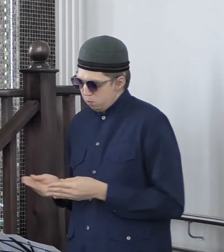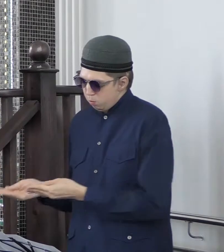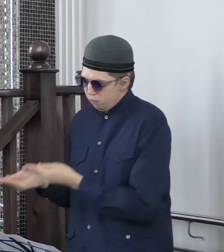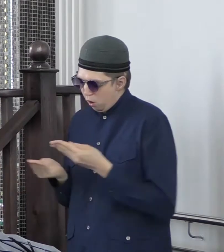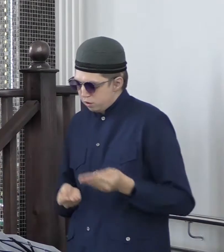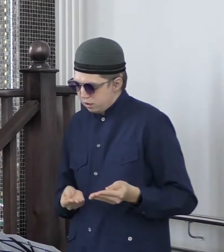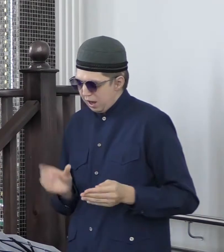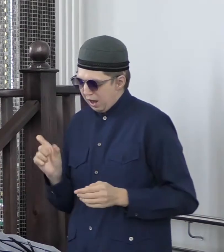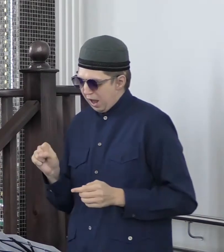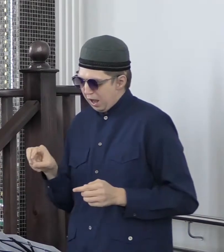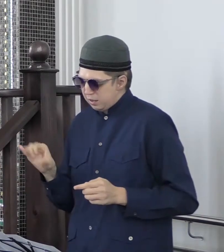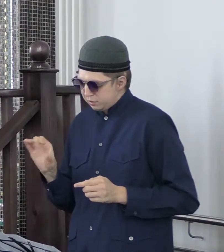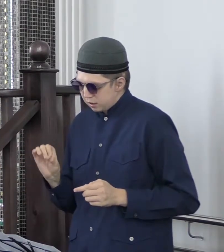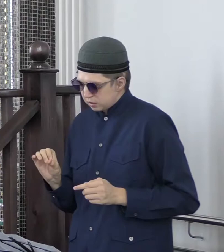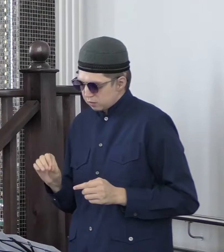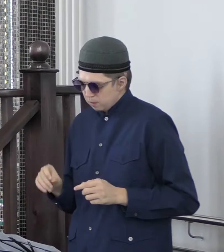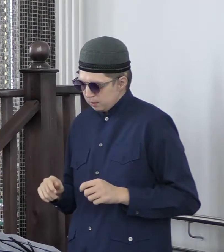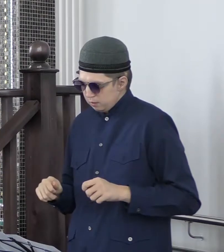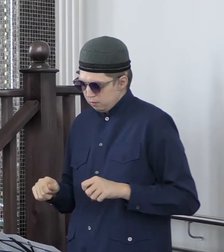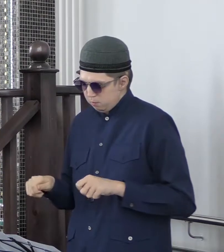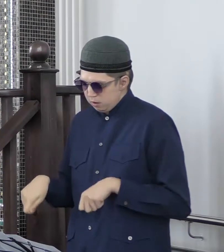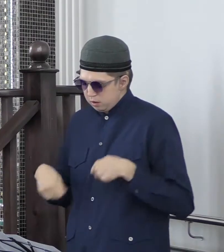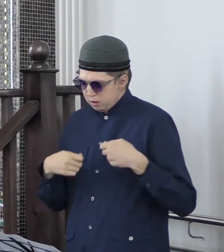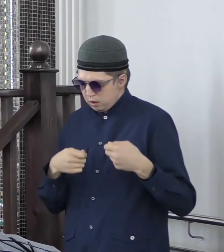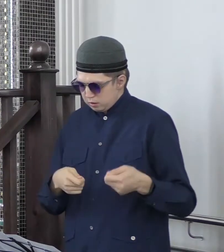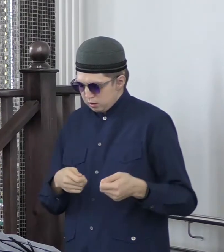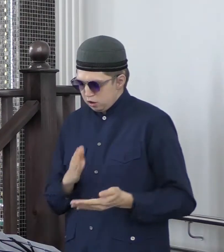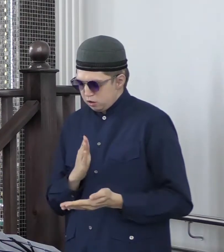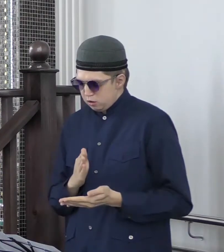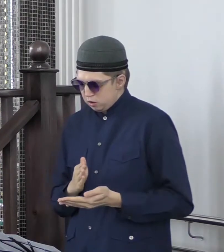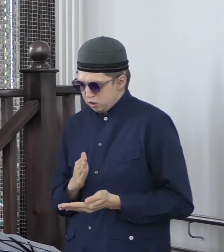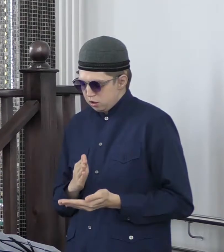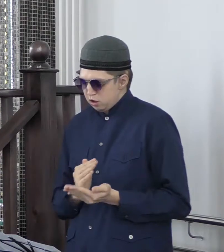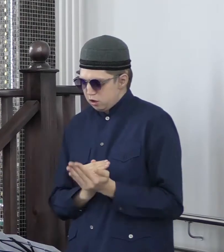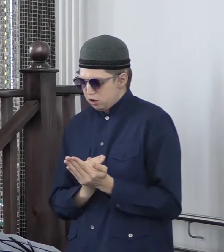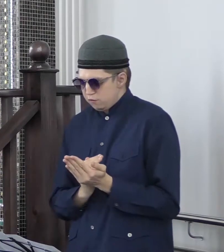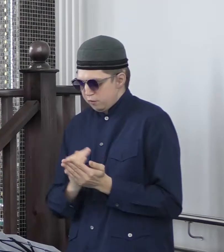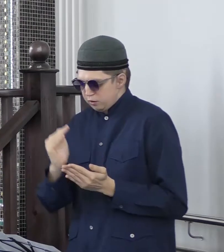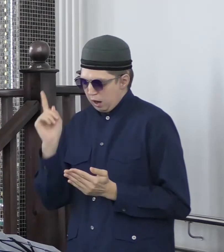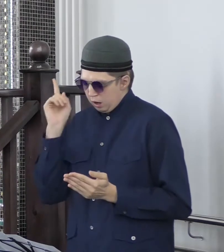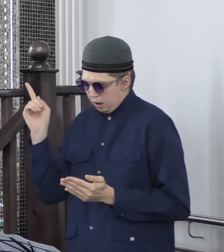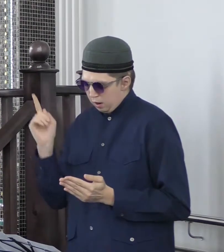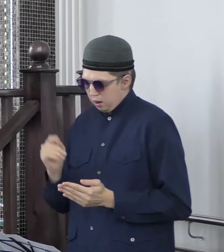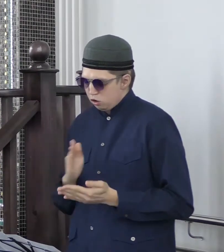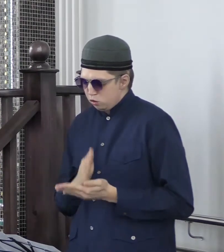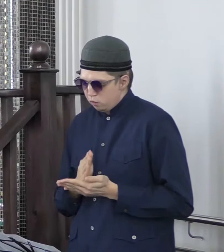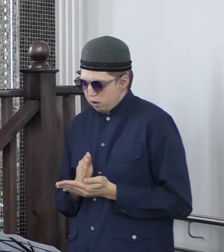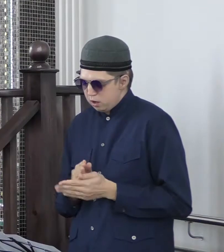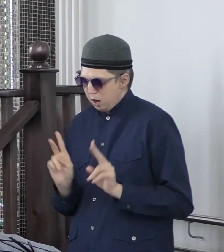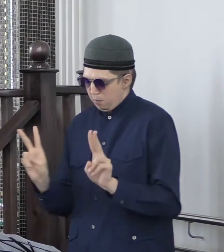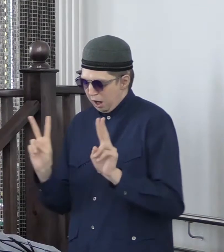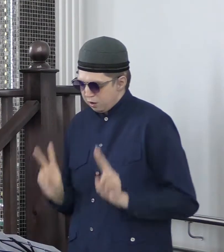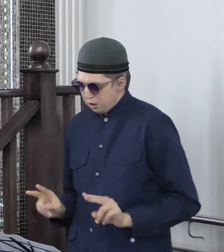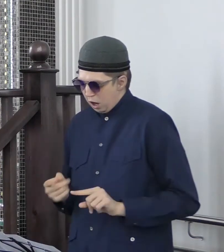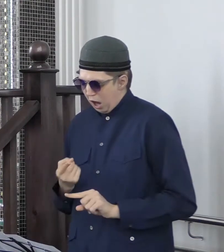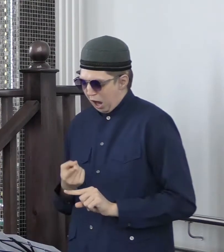все, астагфируллах, пойдем в ад, от этого Всевышнему не хуже. Без какие-то Аллах Тааля